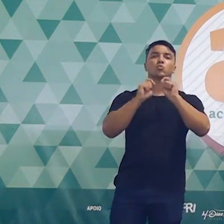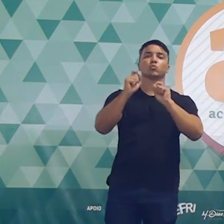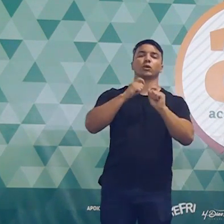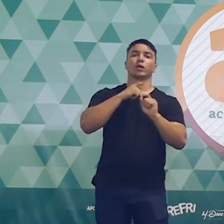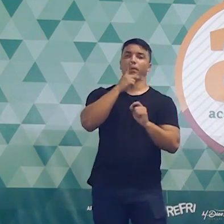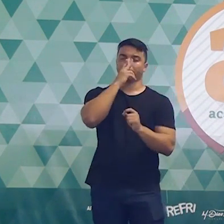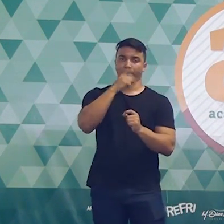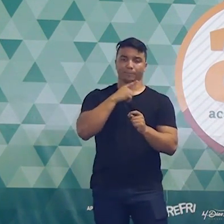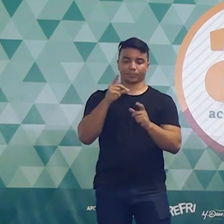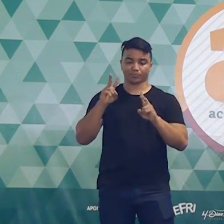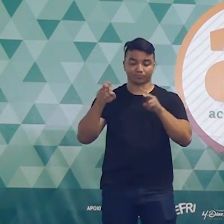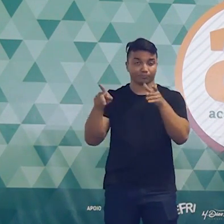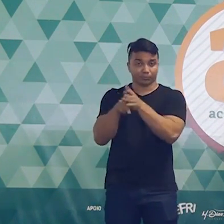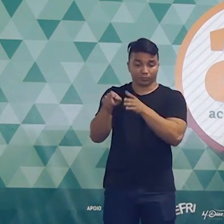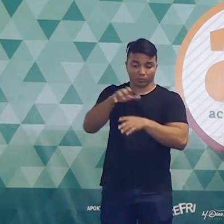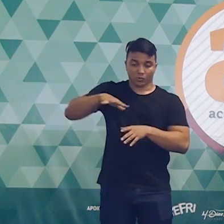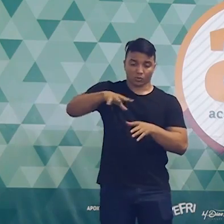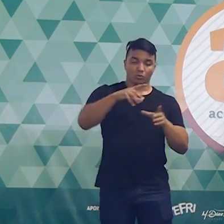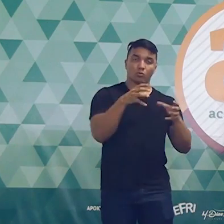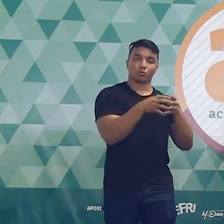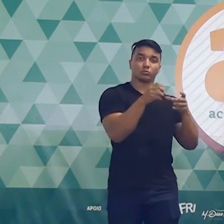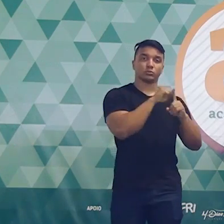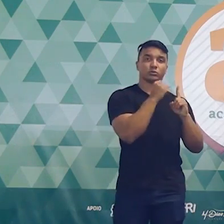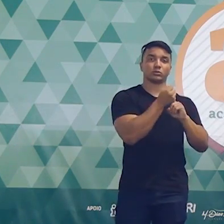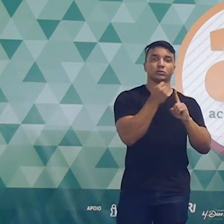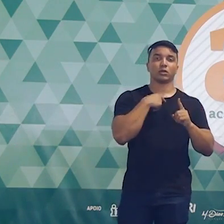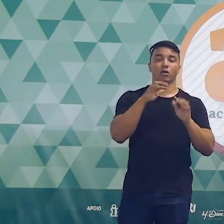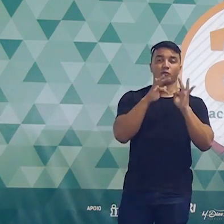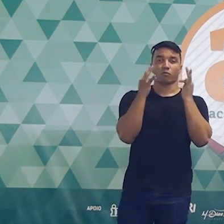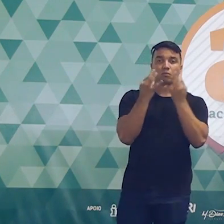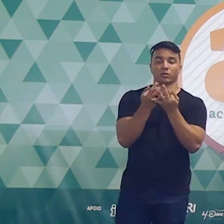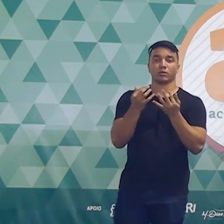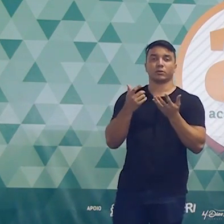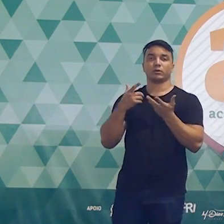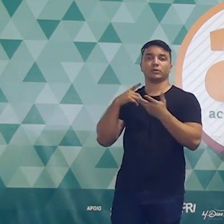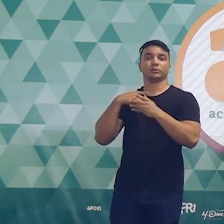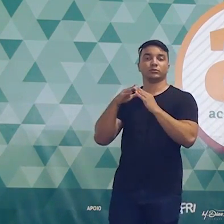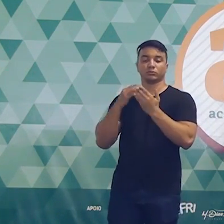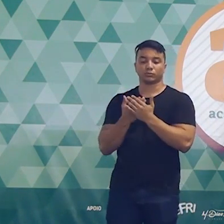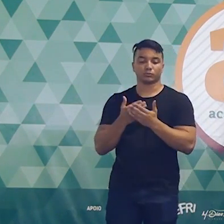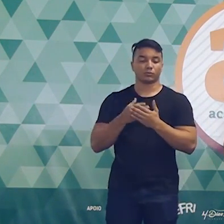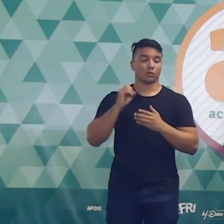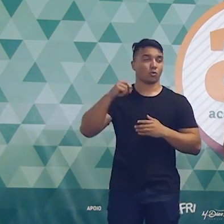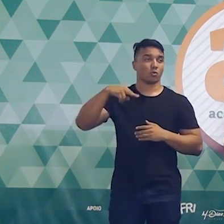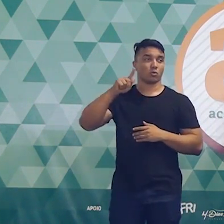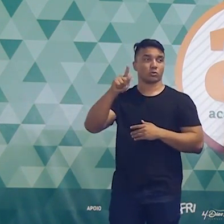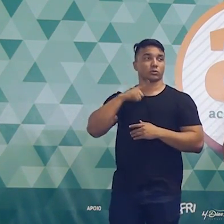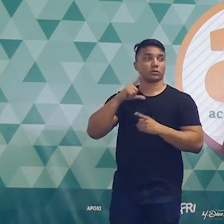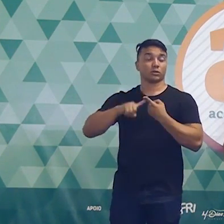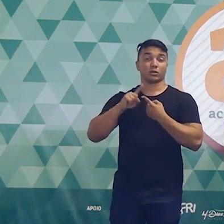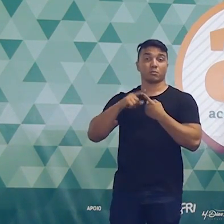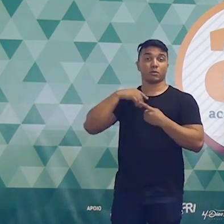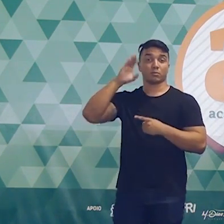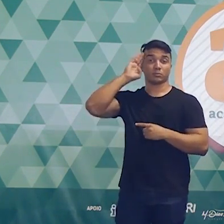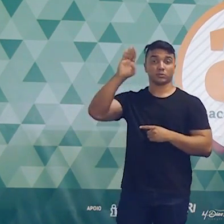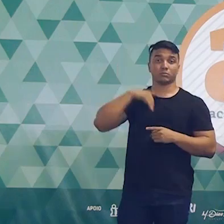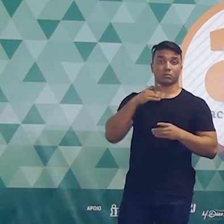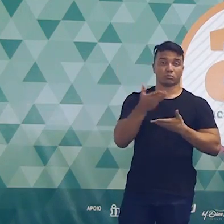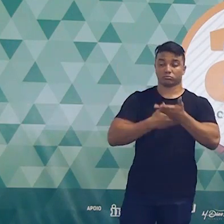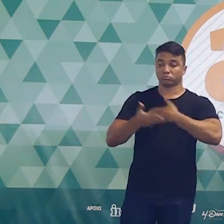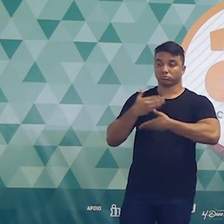empenho de setores sociais, escolas, famílias, setores da imprensa, ONGs, e uma maior